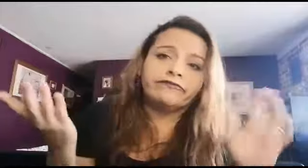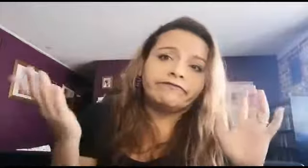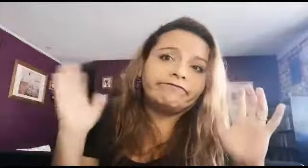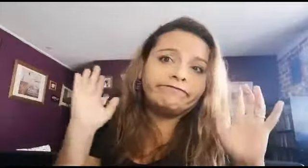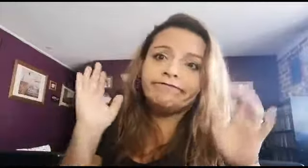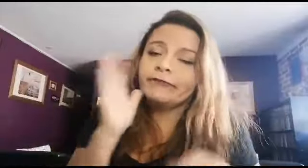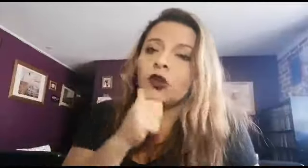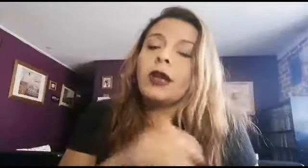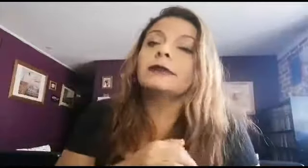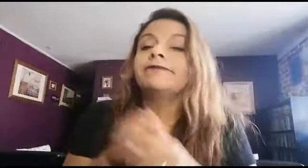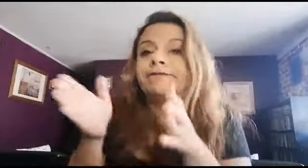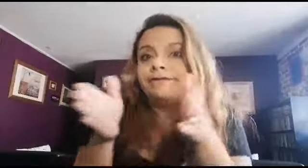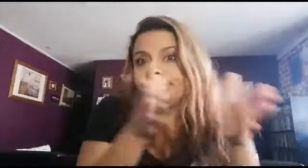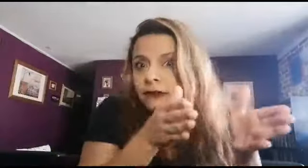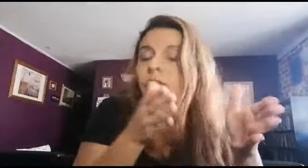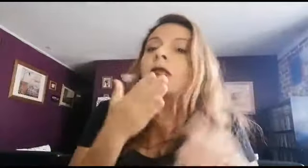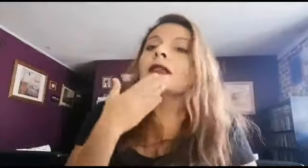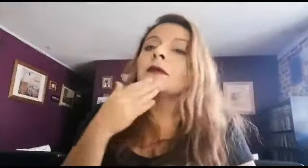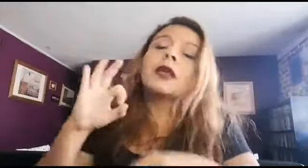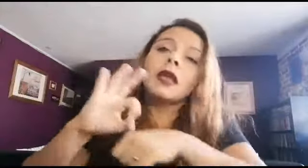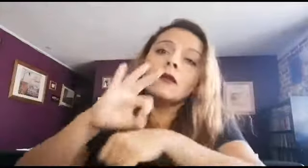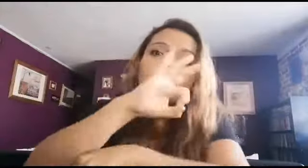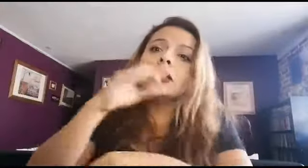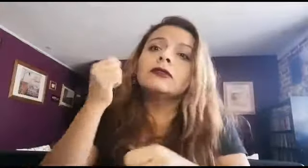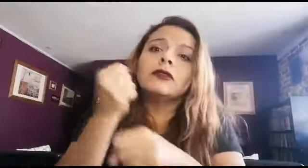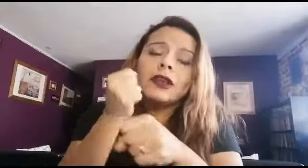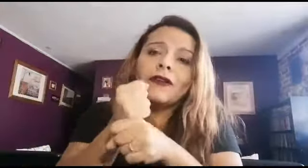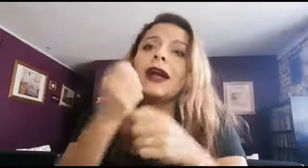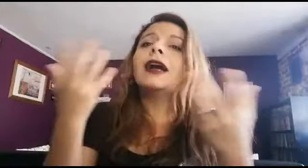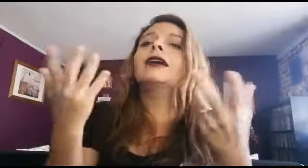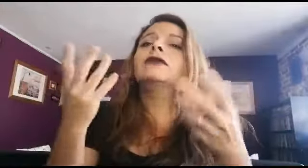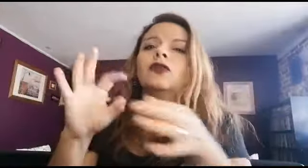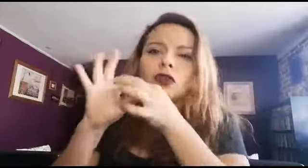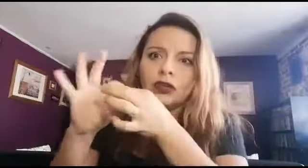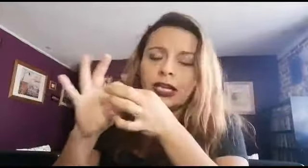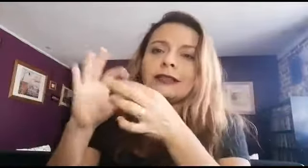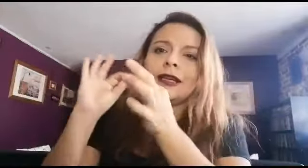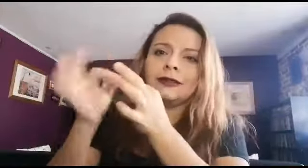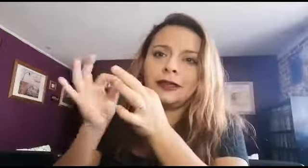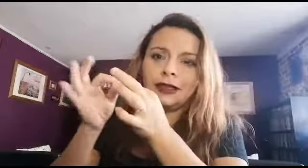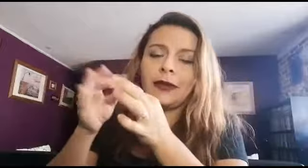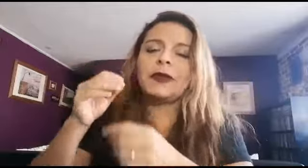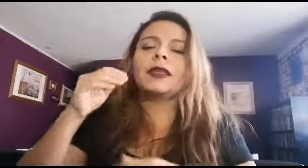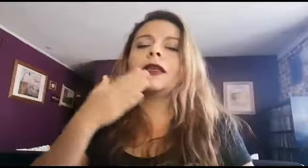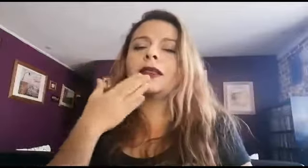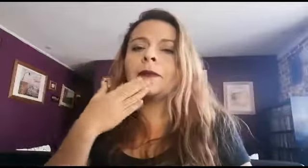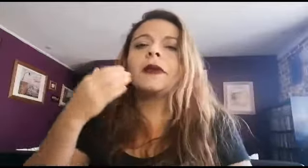no existe la accesibilidad mediante la interpretación en los hospitales también la fundación ha estado trabajando